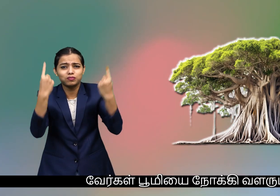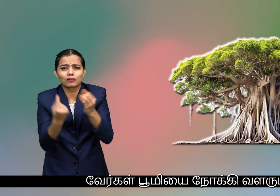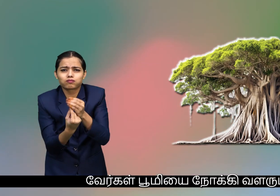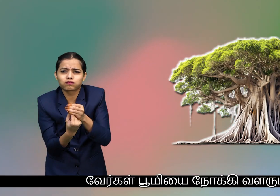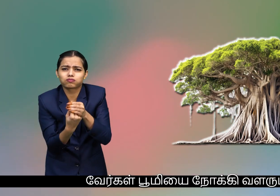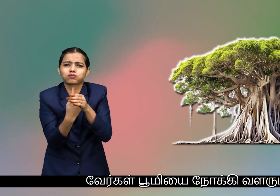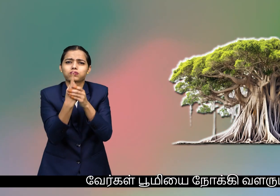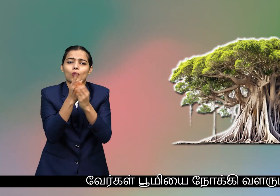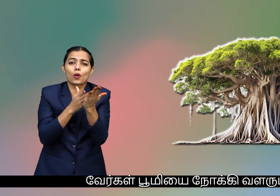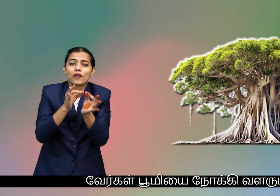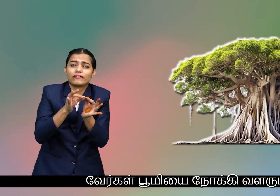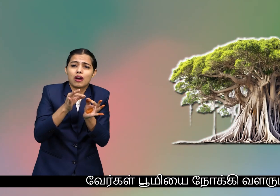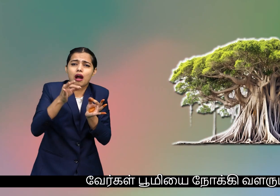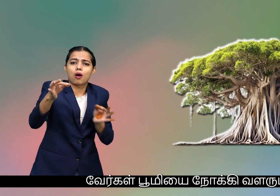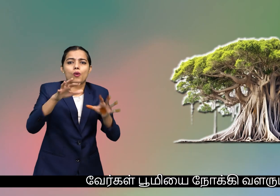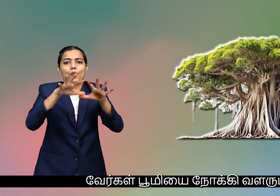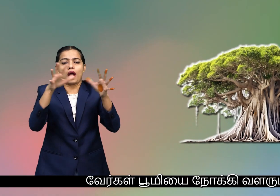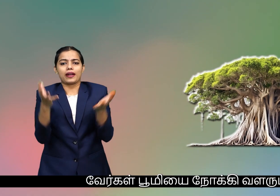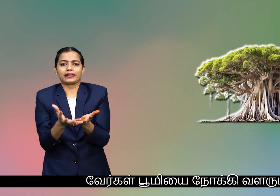வேர்கள் பூமியை நோக்கி வளரும்.